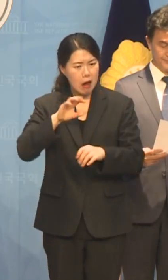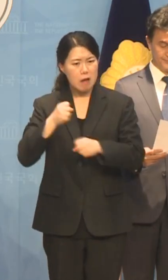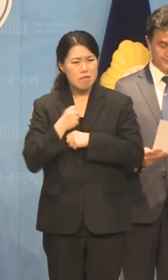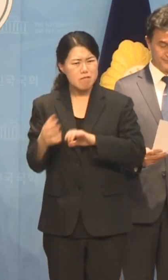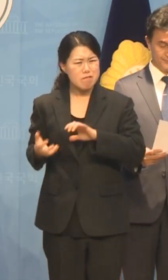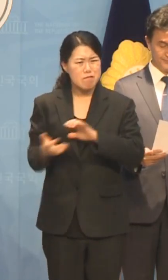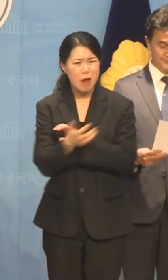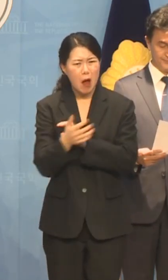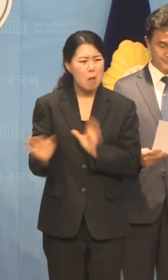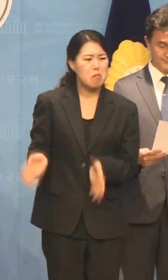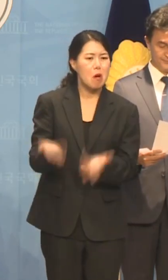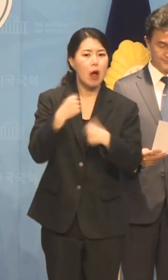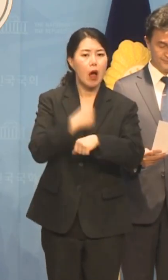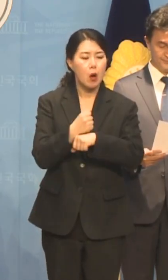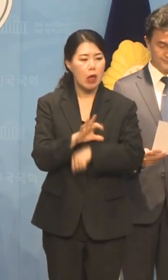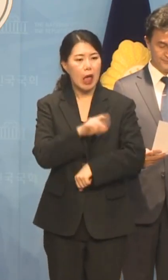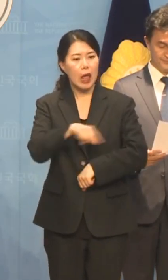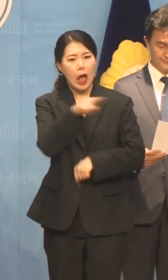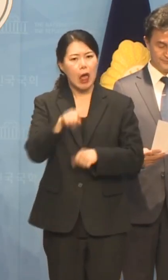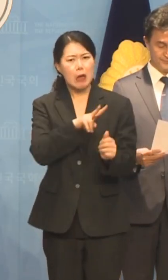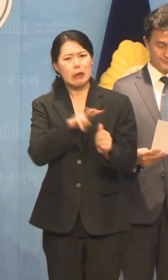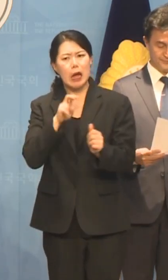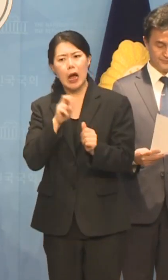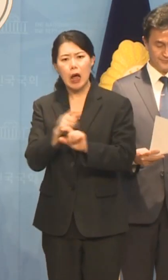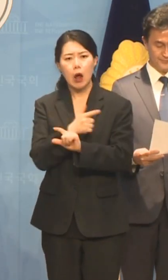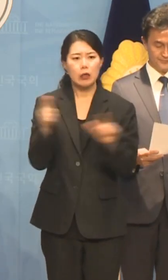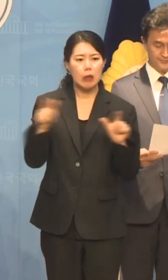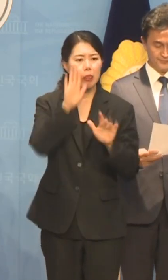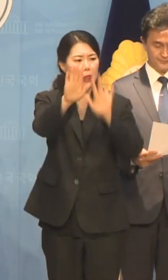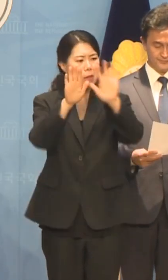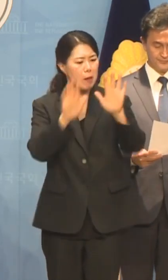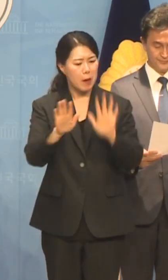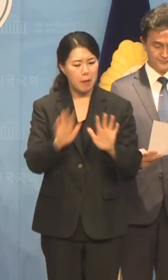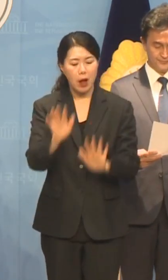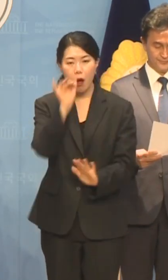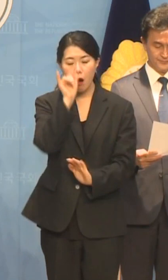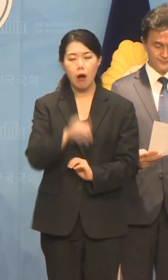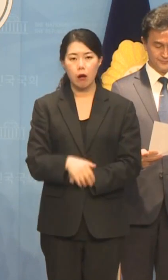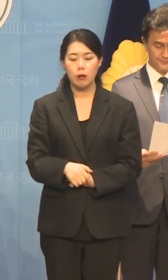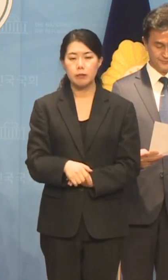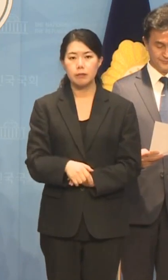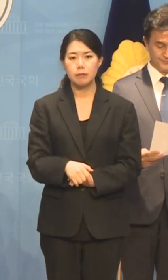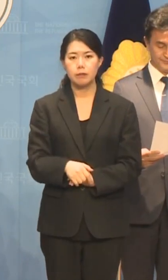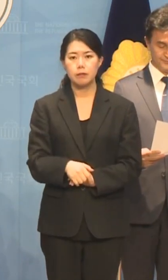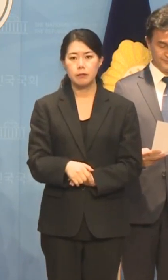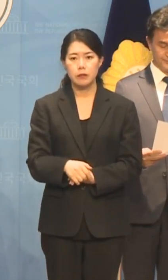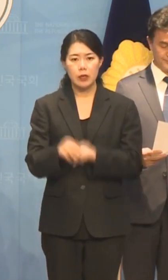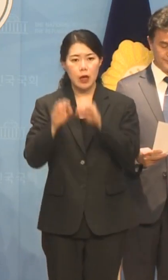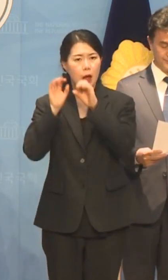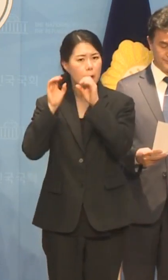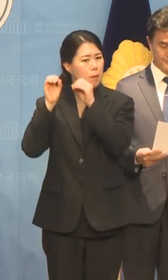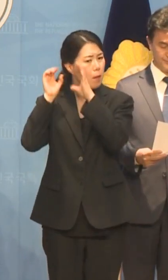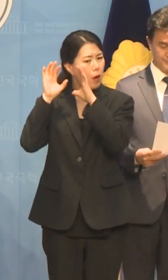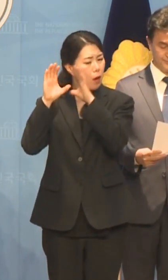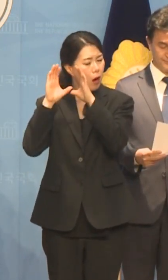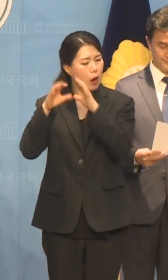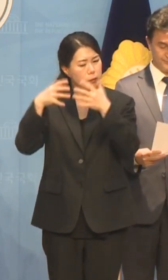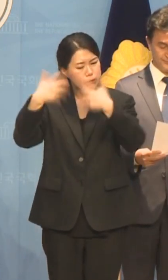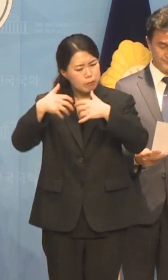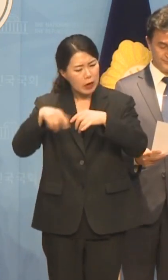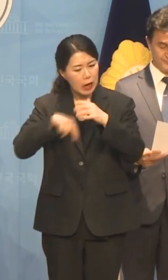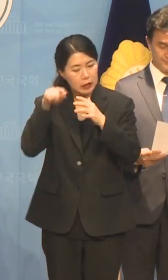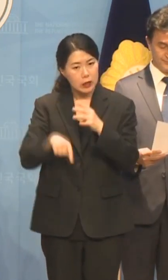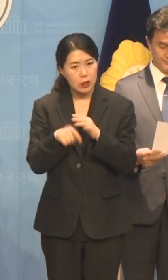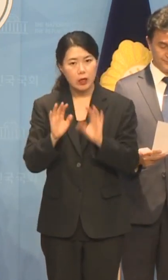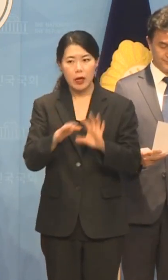선동하고 야당 혐오를 조장하는 스티커로 도배가 되어 있다. 스피커에서는 끊임없이